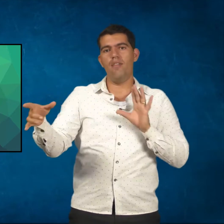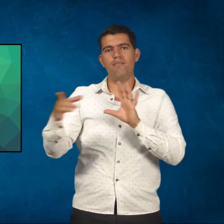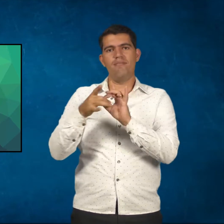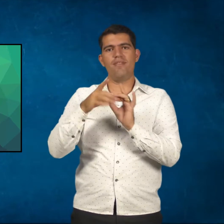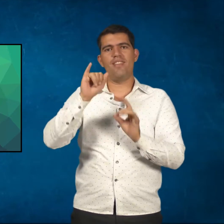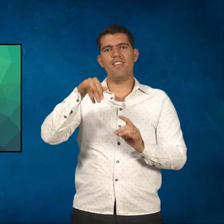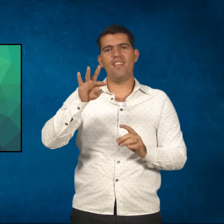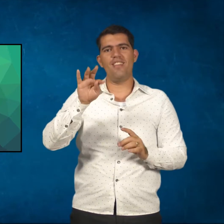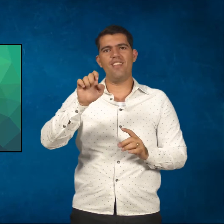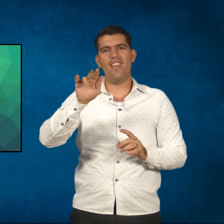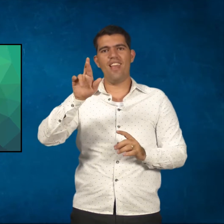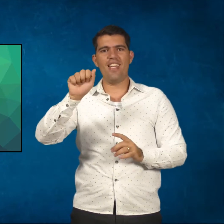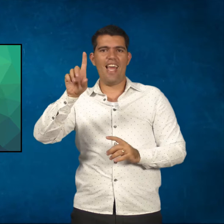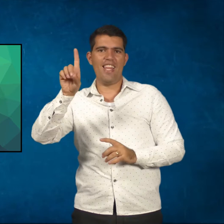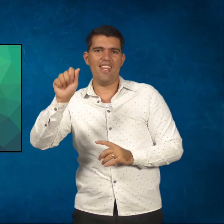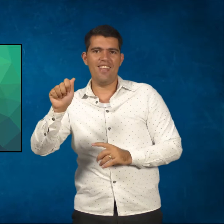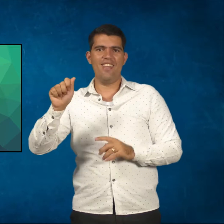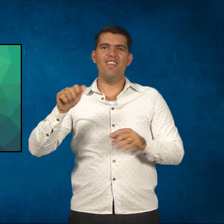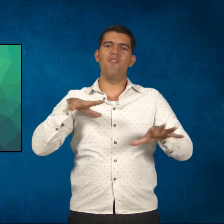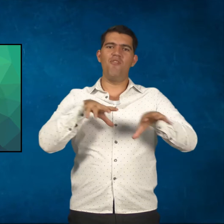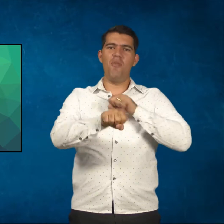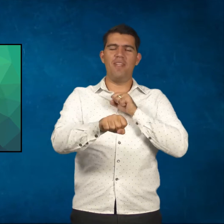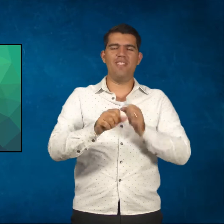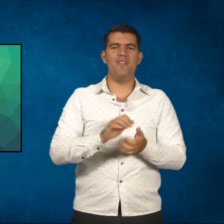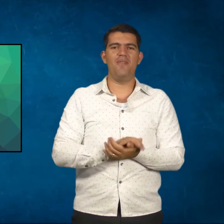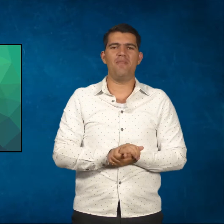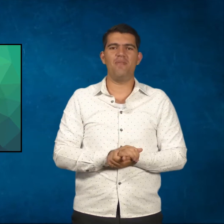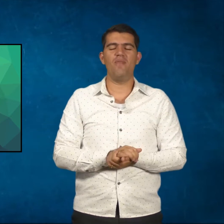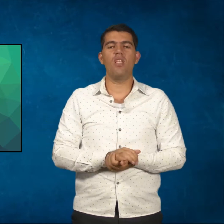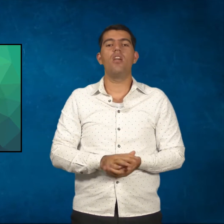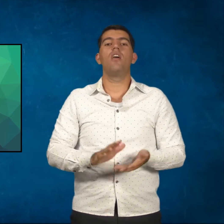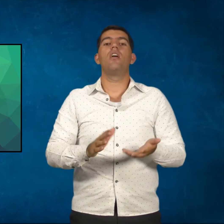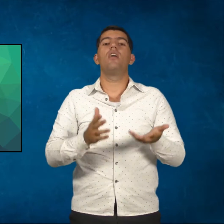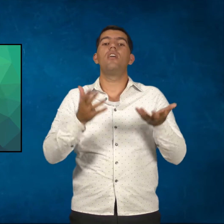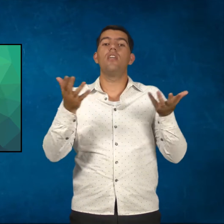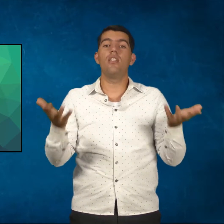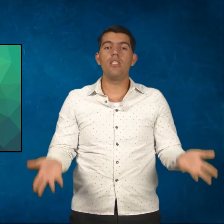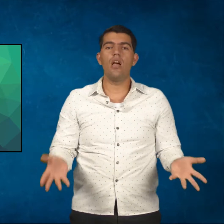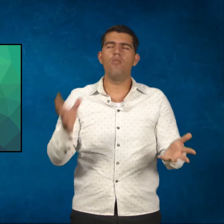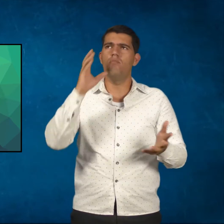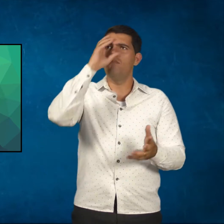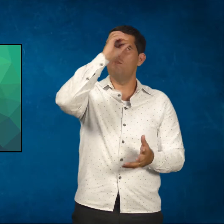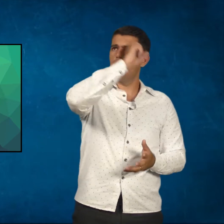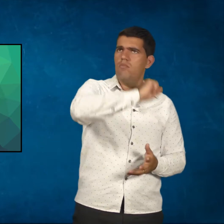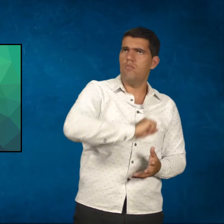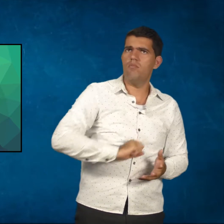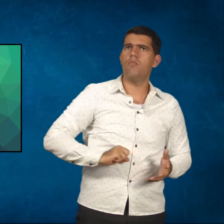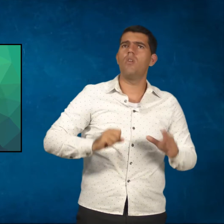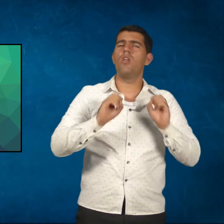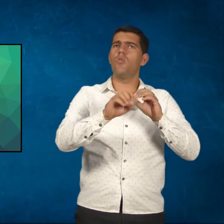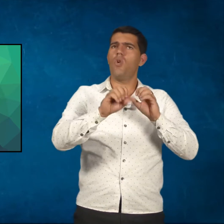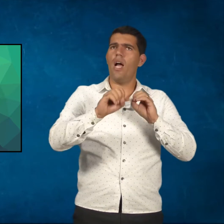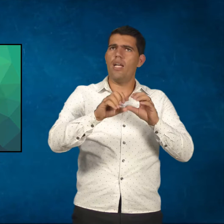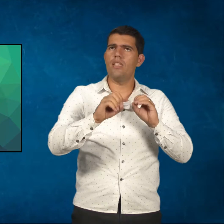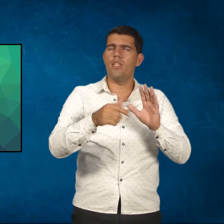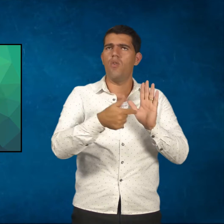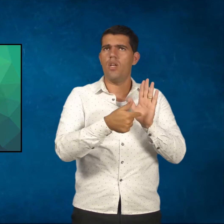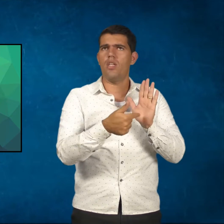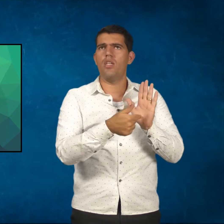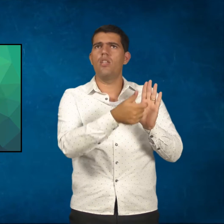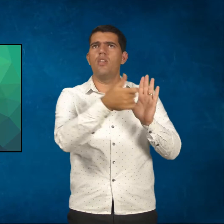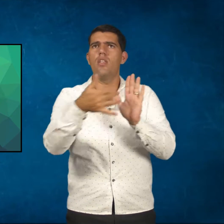integrada e integral. Nesse quadro, a concepção de educação em pauta para a